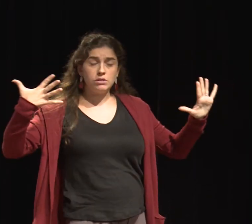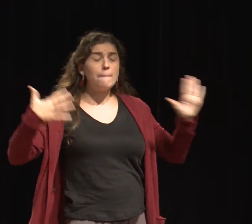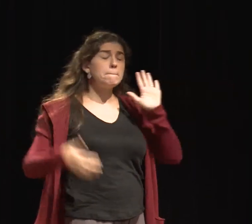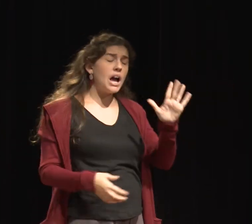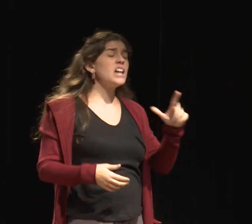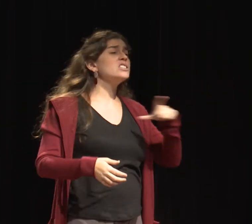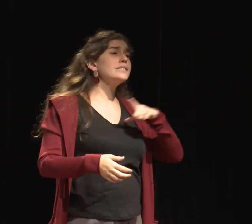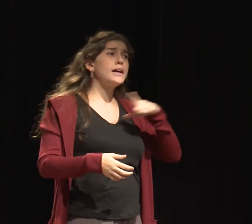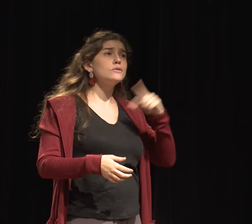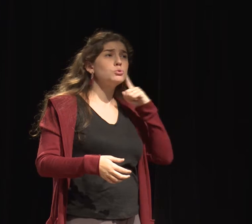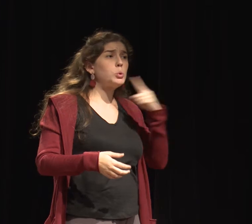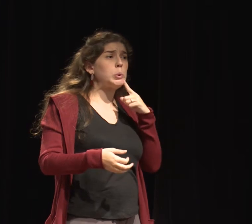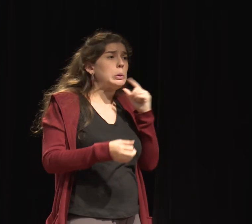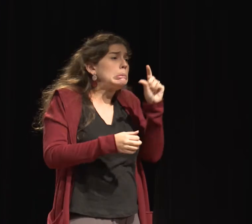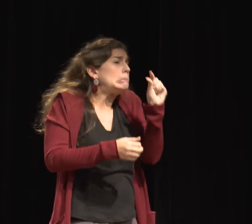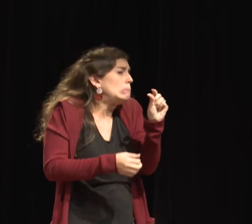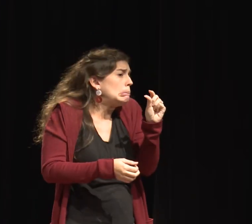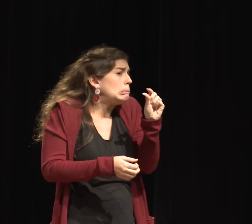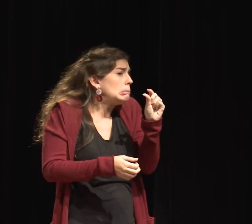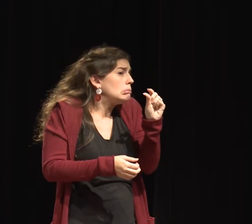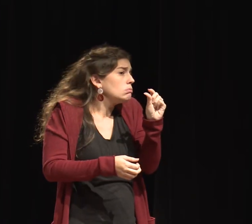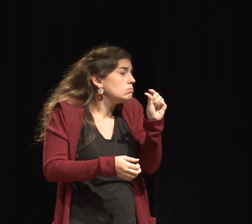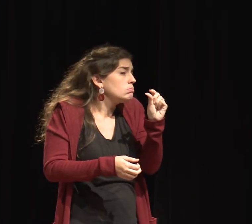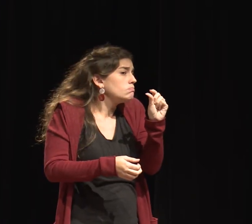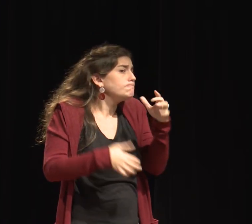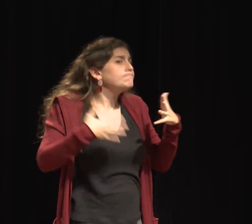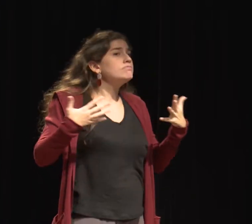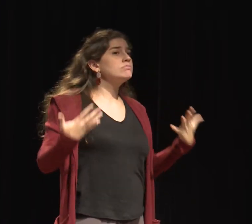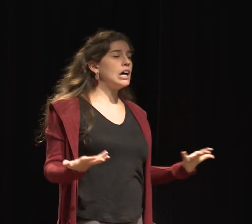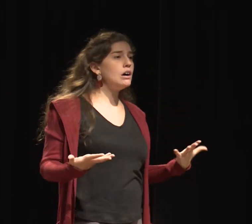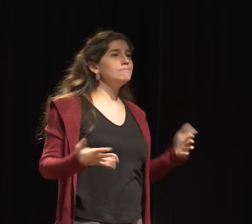O surdo é fluente em língua de sinais.